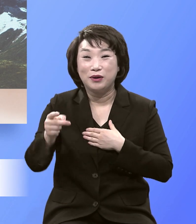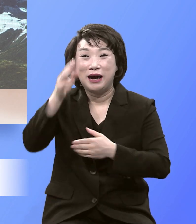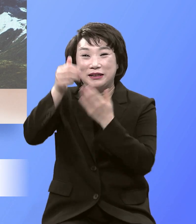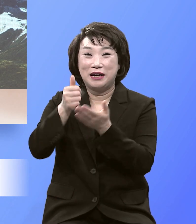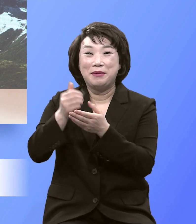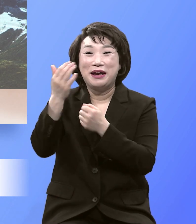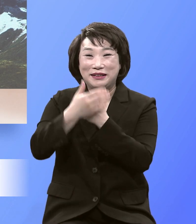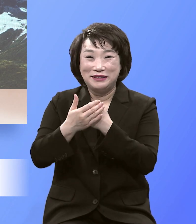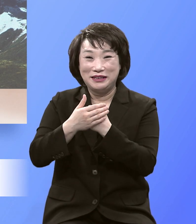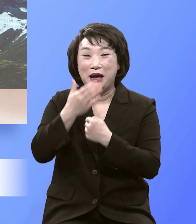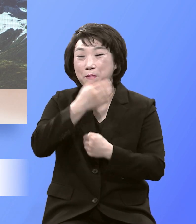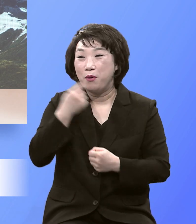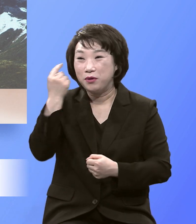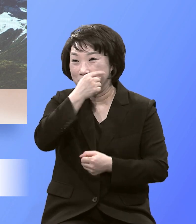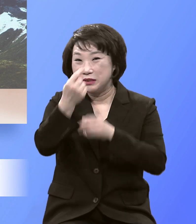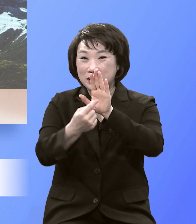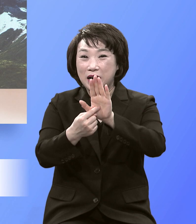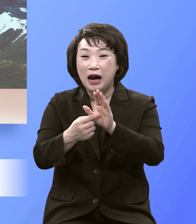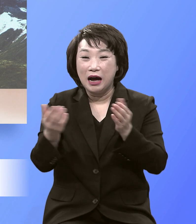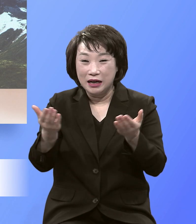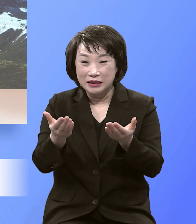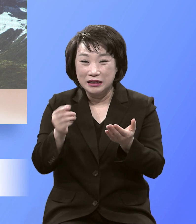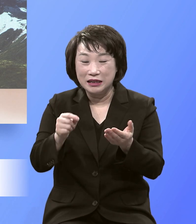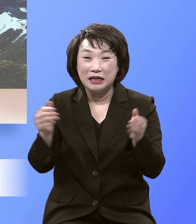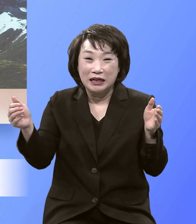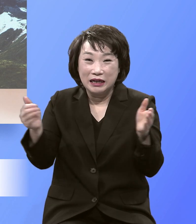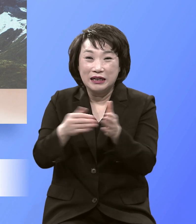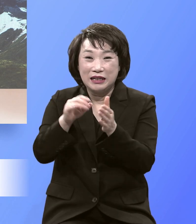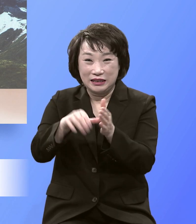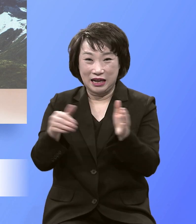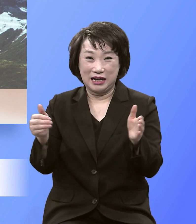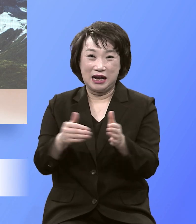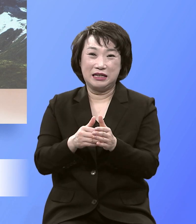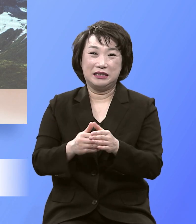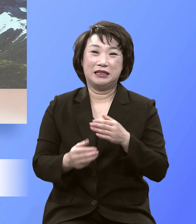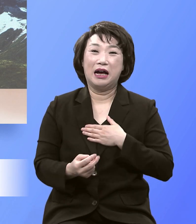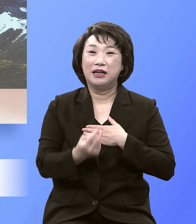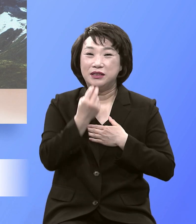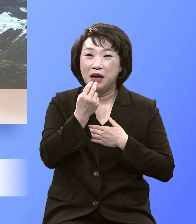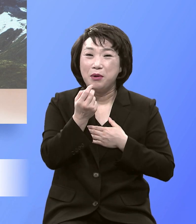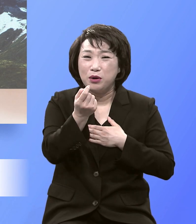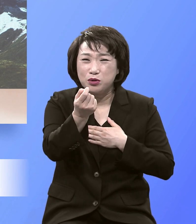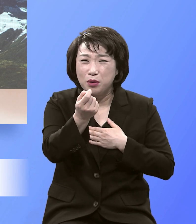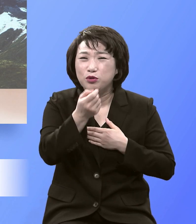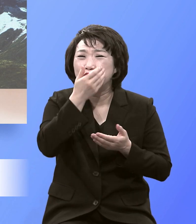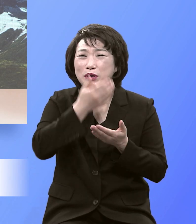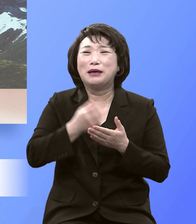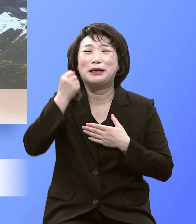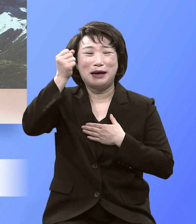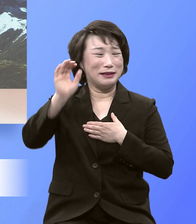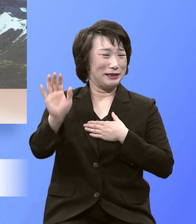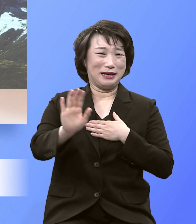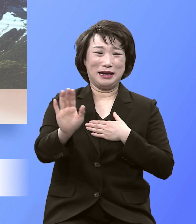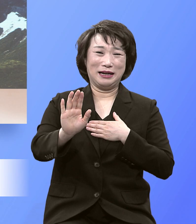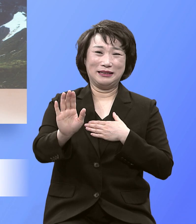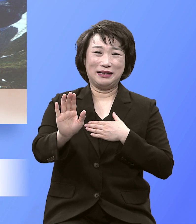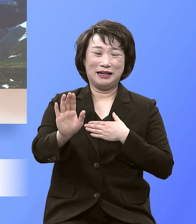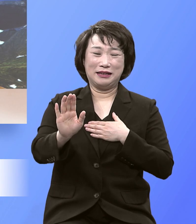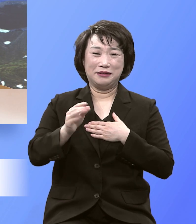곧 하나님의 은혜의 복음 증거하는 일을 마치려 하면은 나의